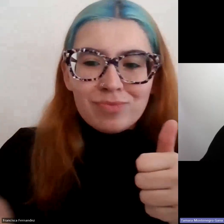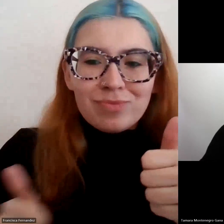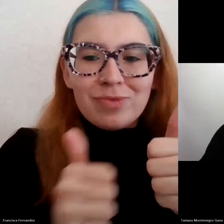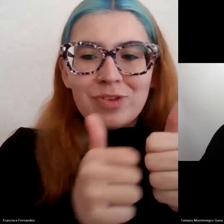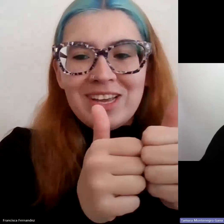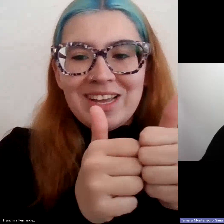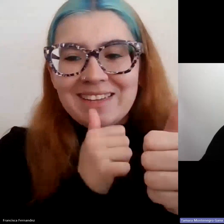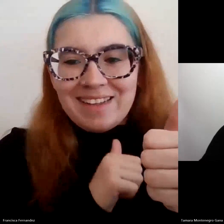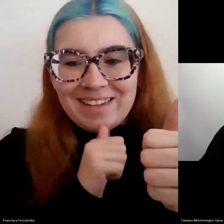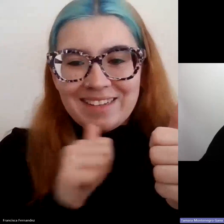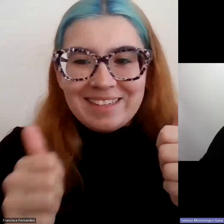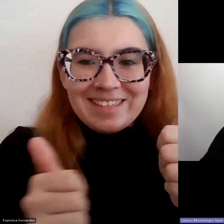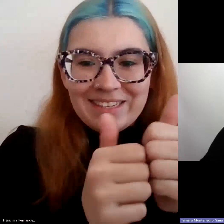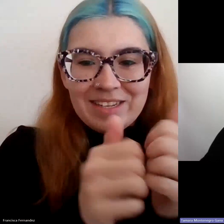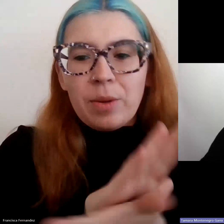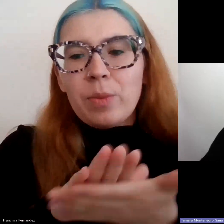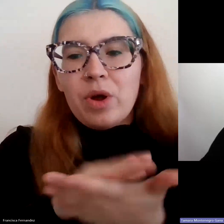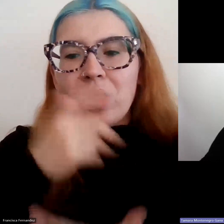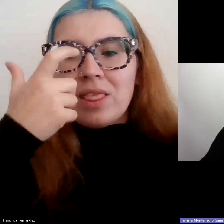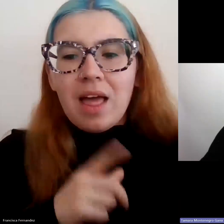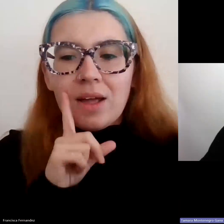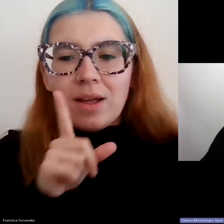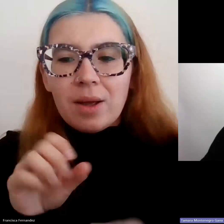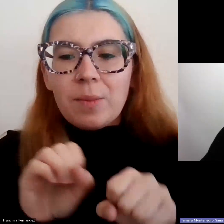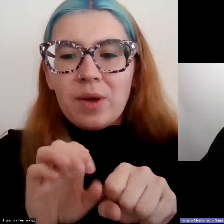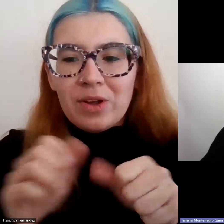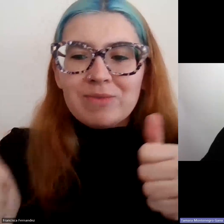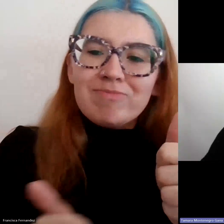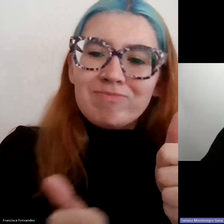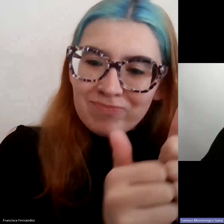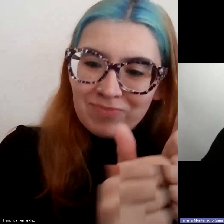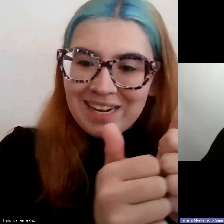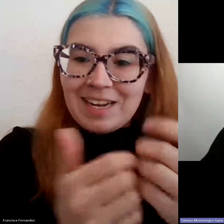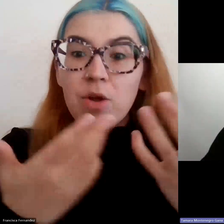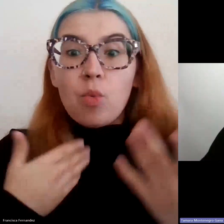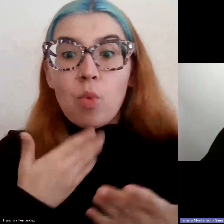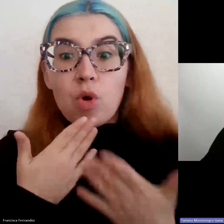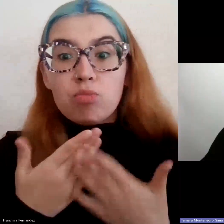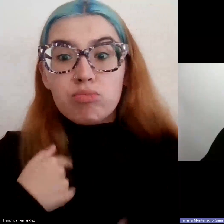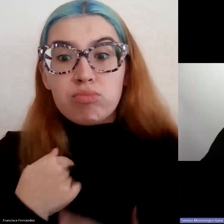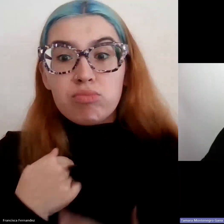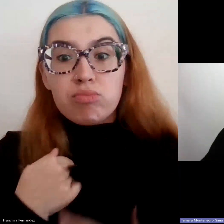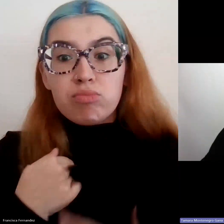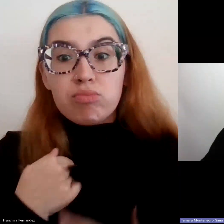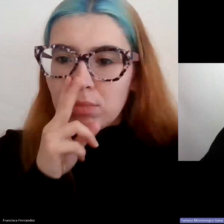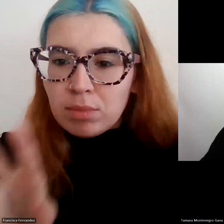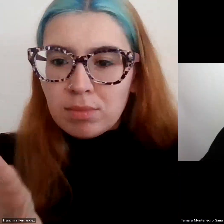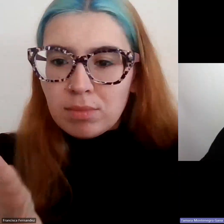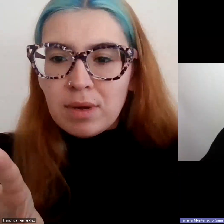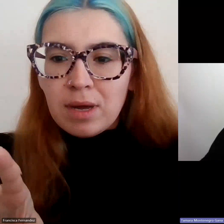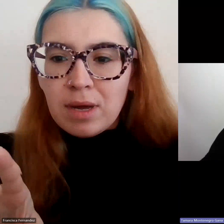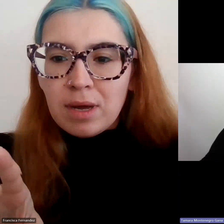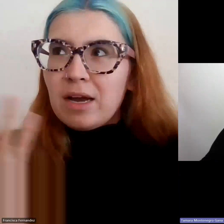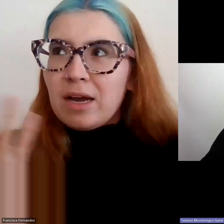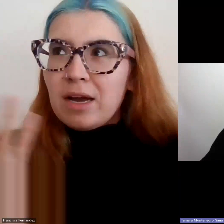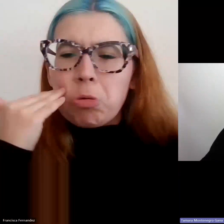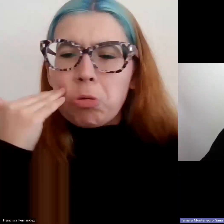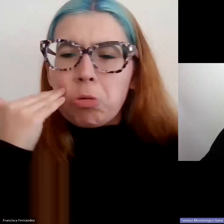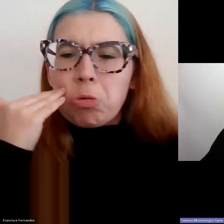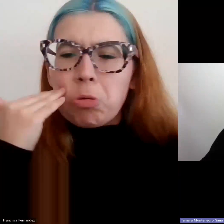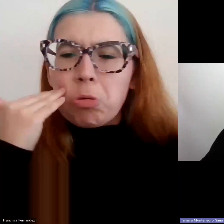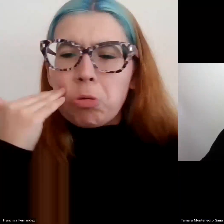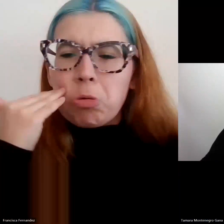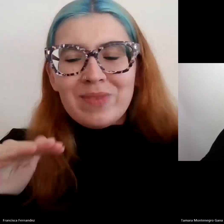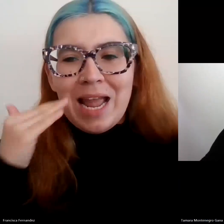comunicarse, entonces faltaba como ese apoyo a las personas, a alguien que les ayudara. Entonces, cuando yo lo